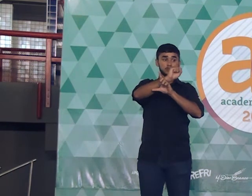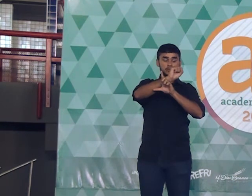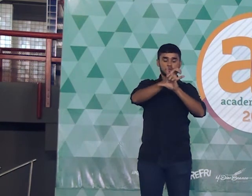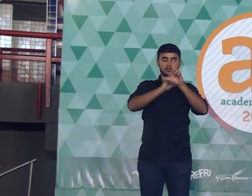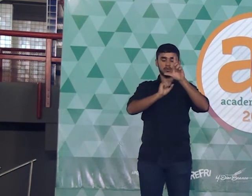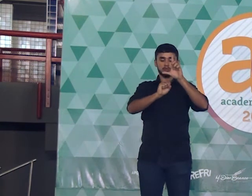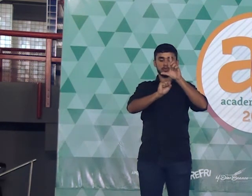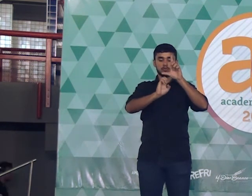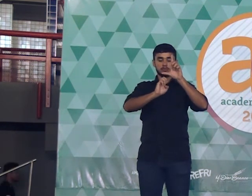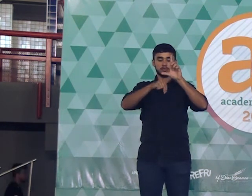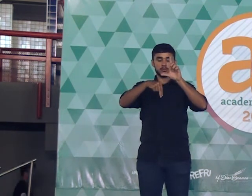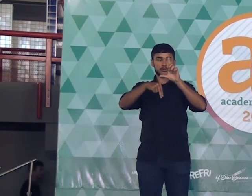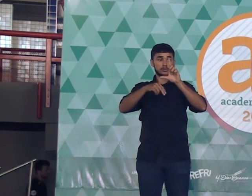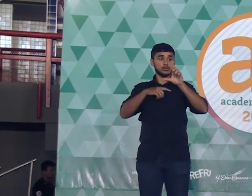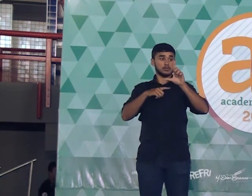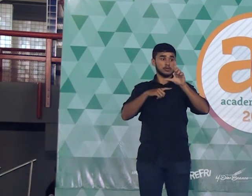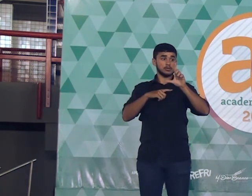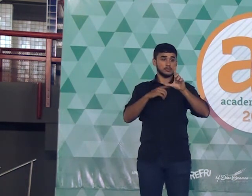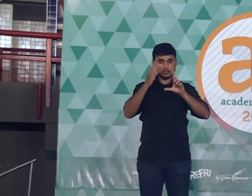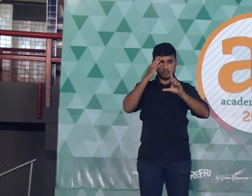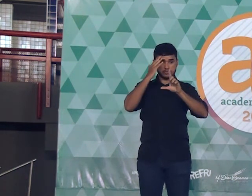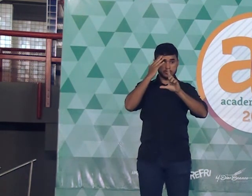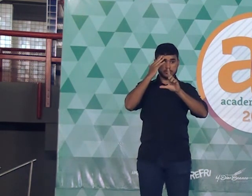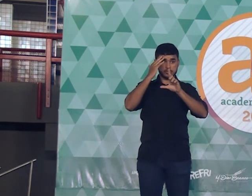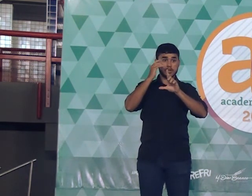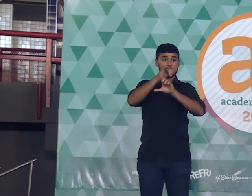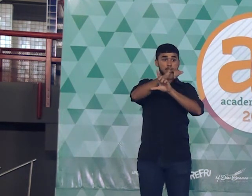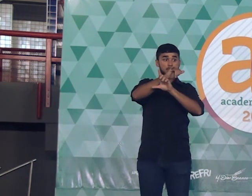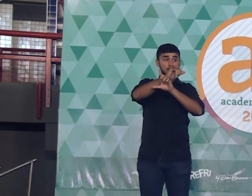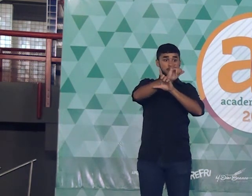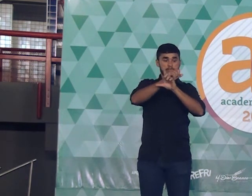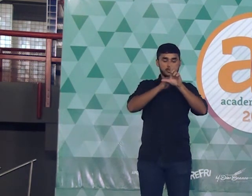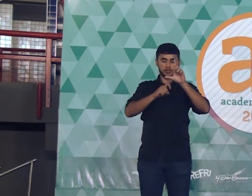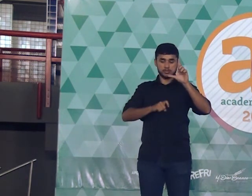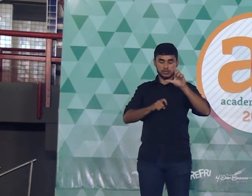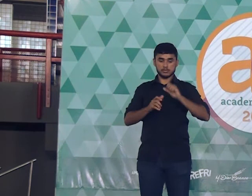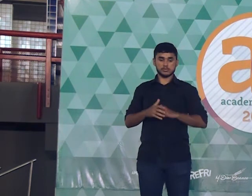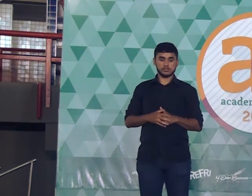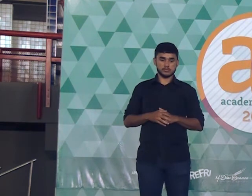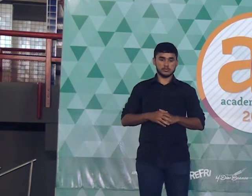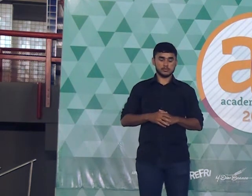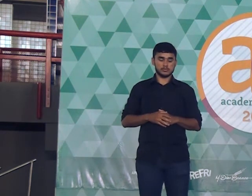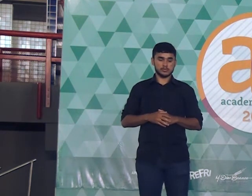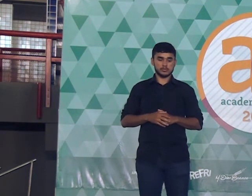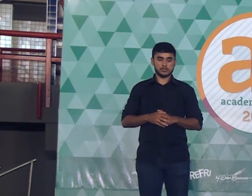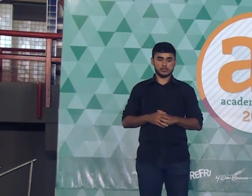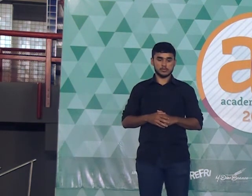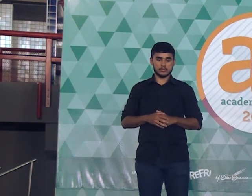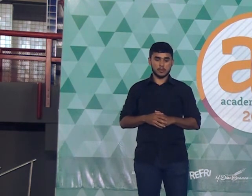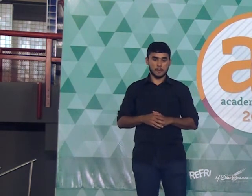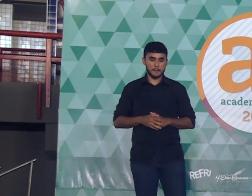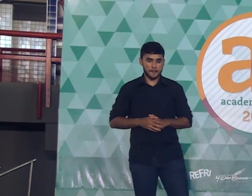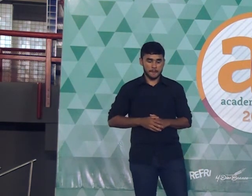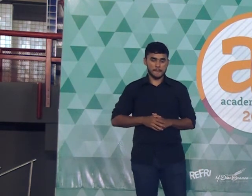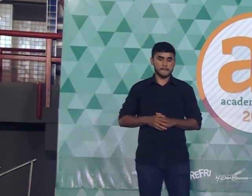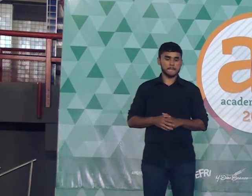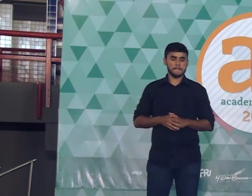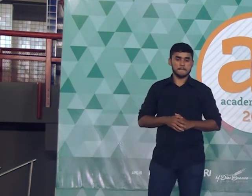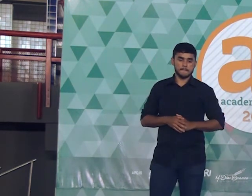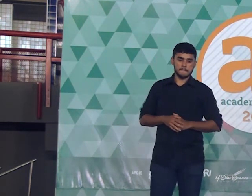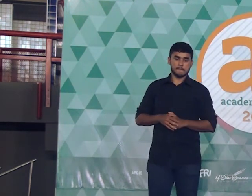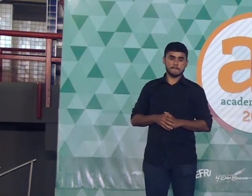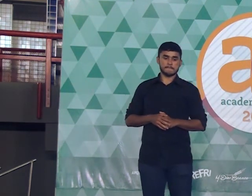vai ser seno e a direção y cosseno. Mas eu não vou precisar disso aqui, não. Direção horizontal, sempre